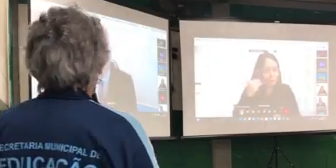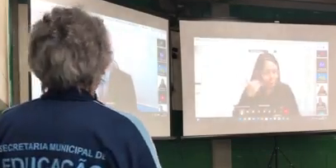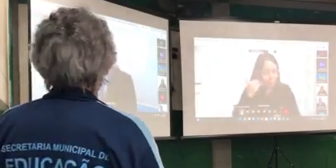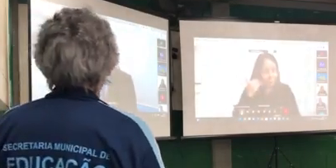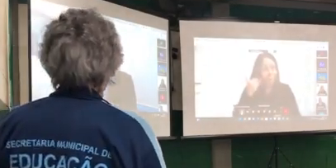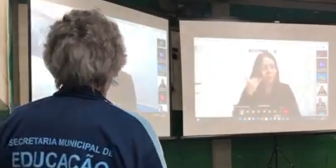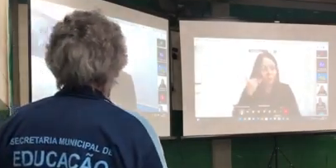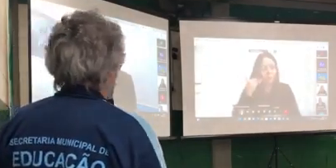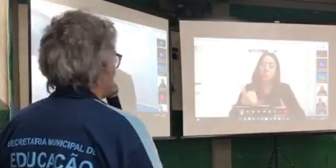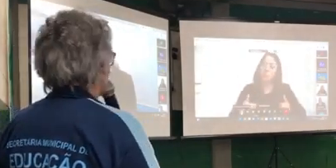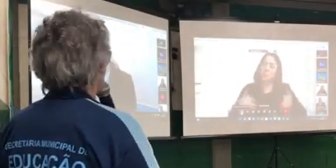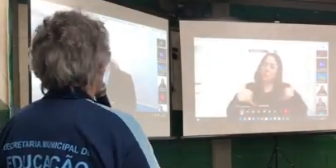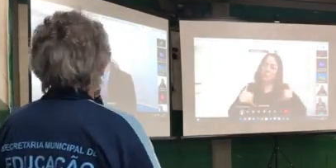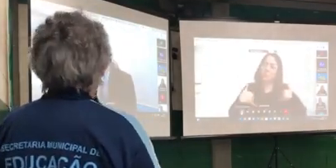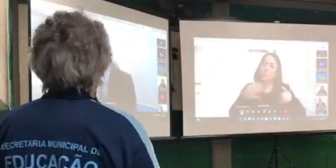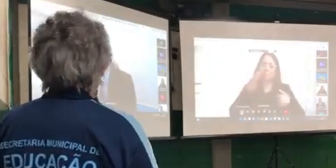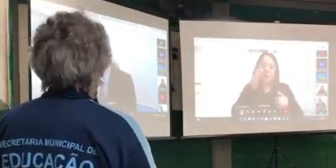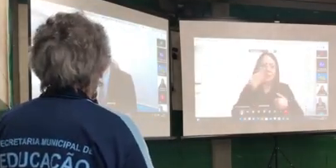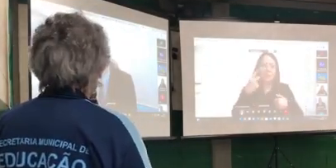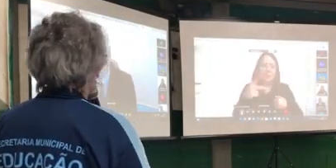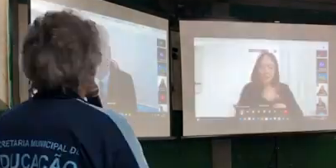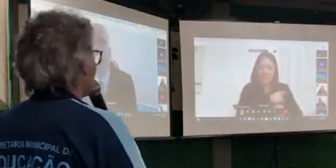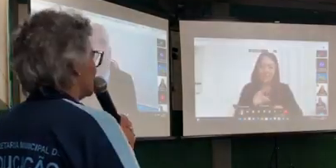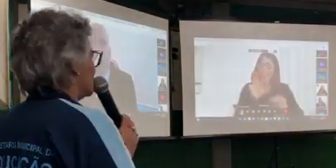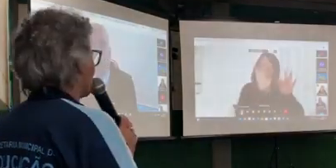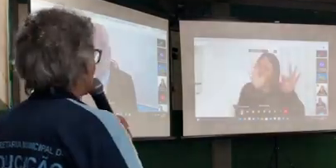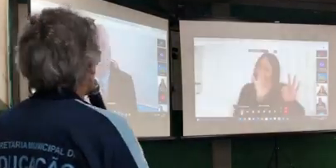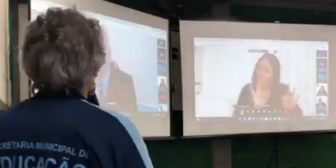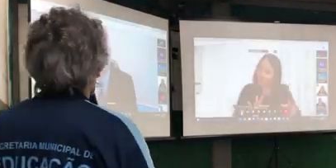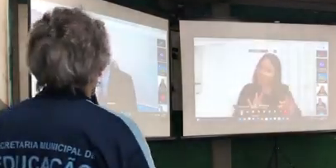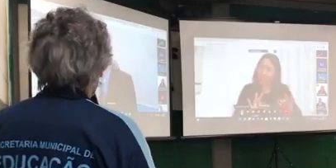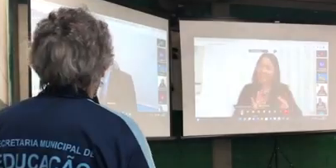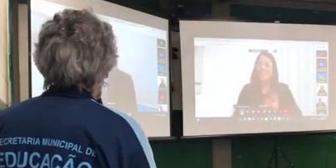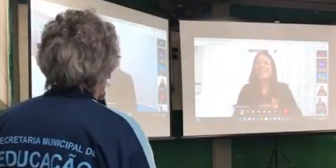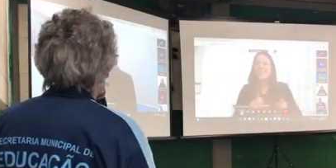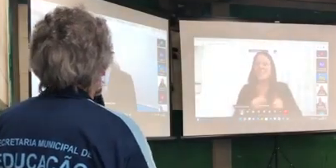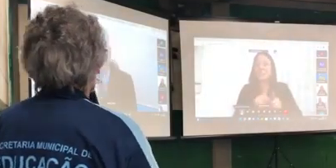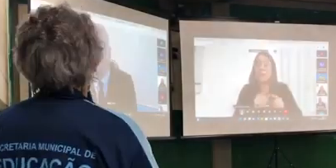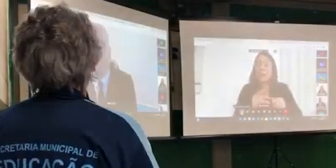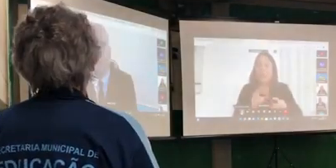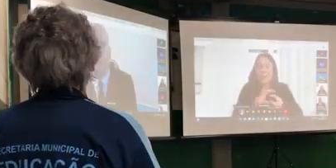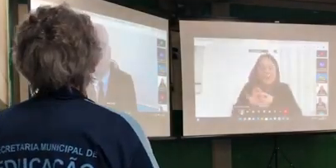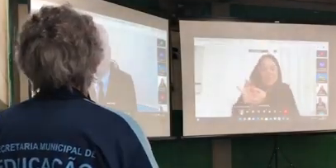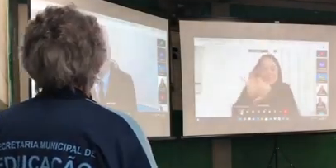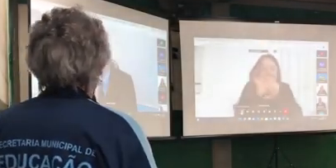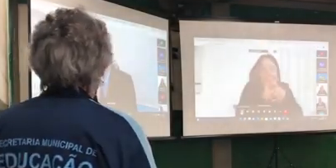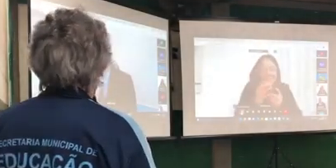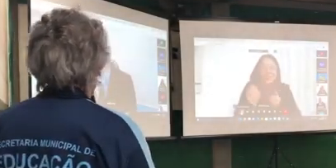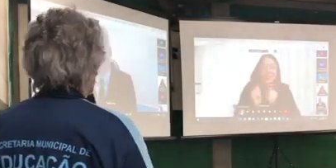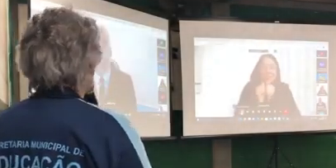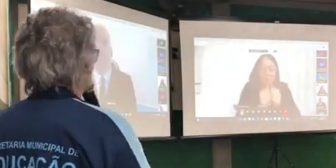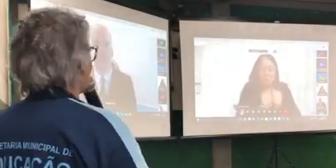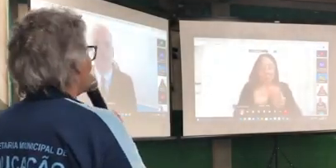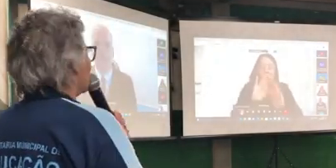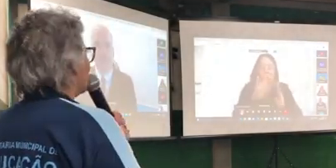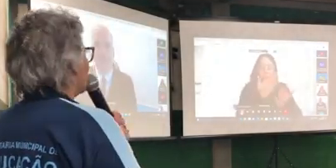da presença deles, estamos muito felizes fazendo essa integração, né, com a escola de lá.